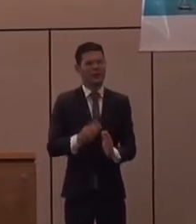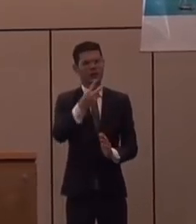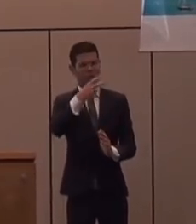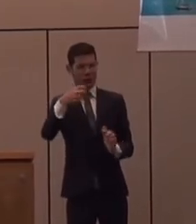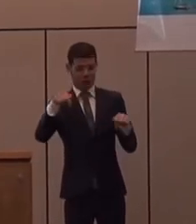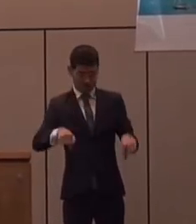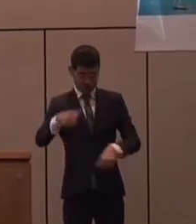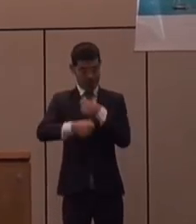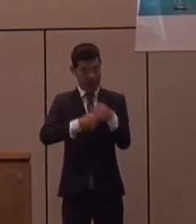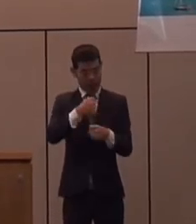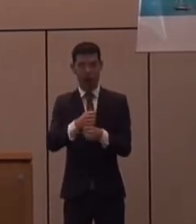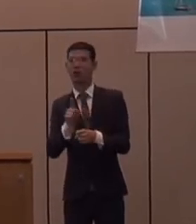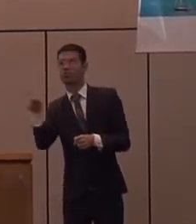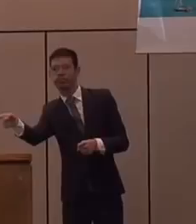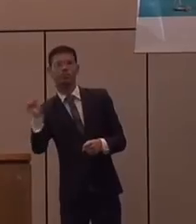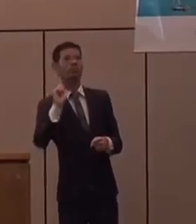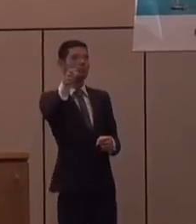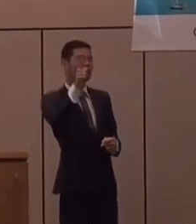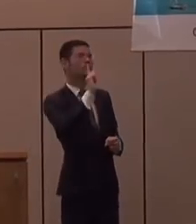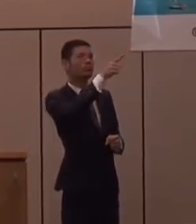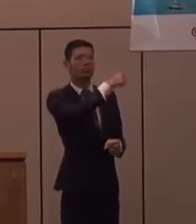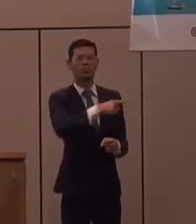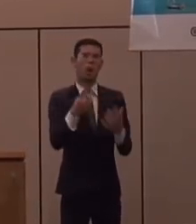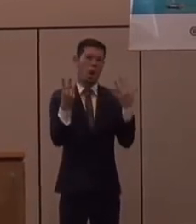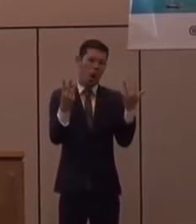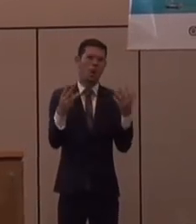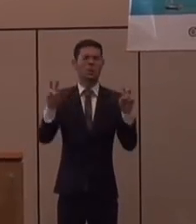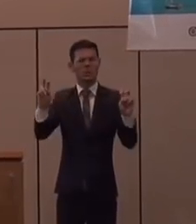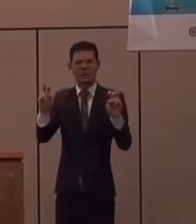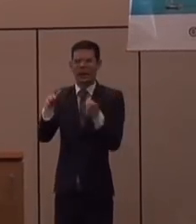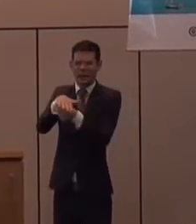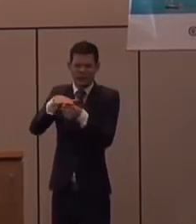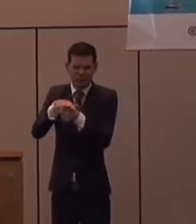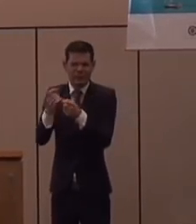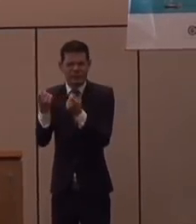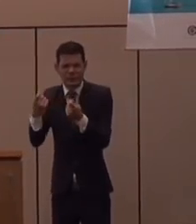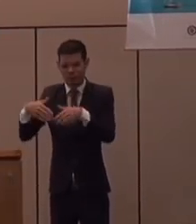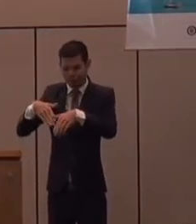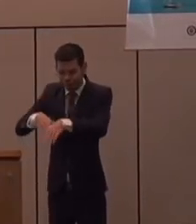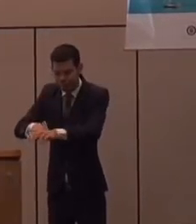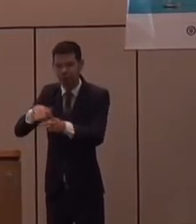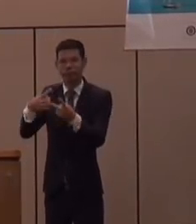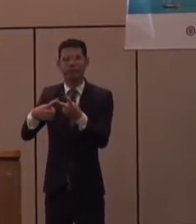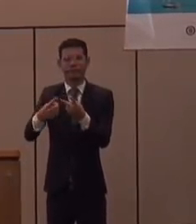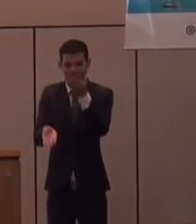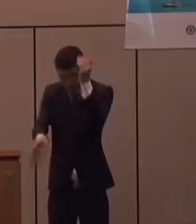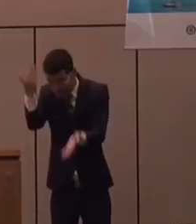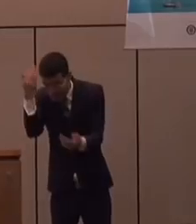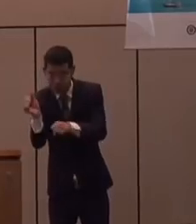muy enfocados en sectores críticos y estratégicos confecciones metalmecánica agroindustria y demás